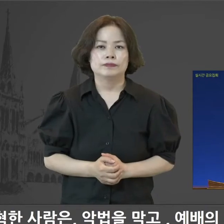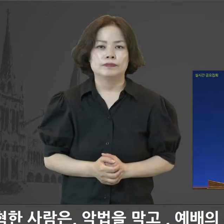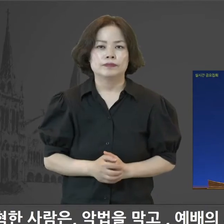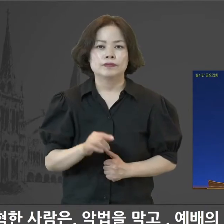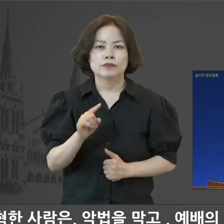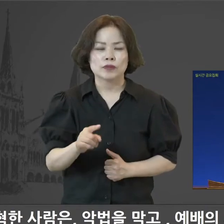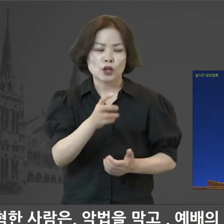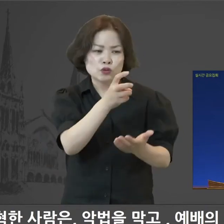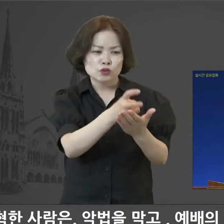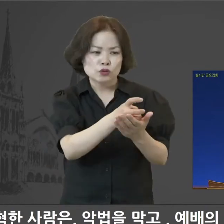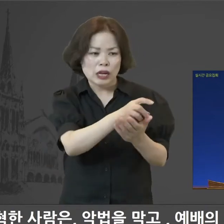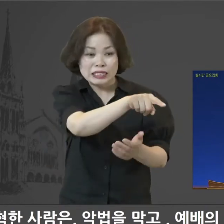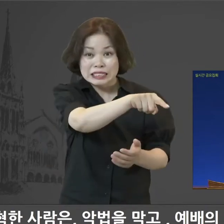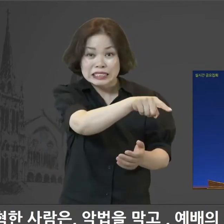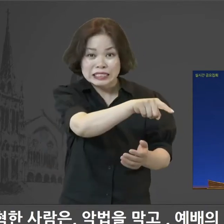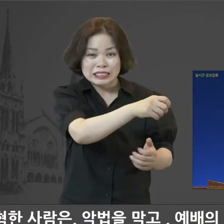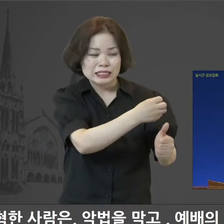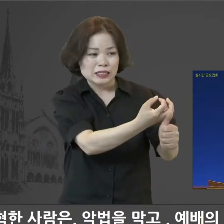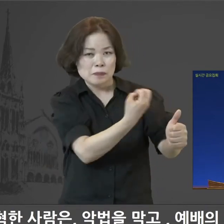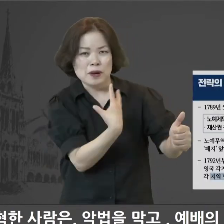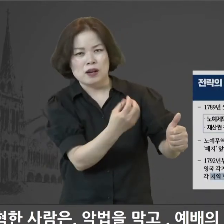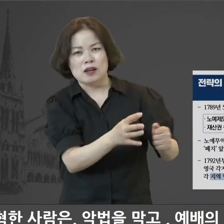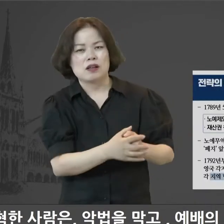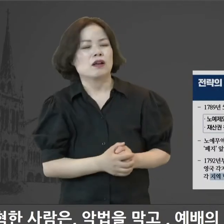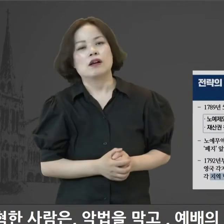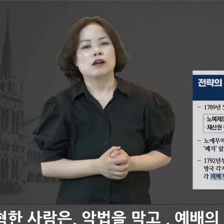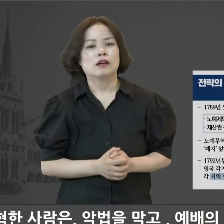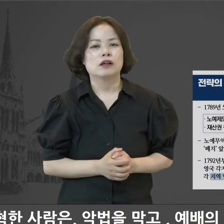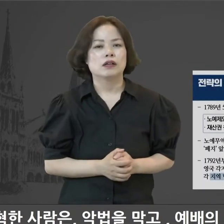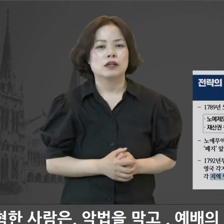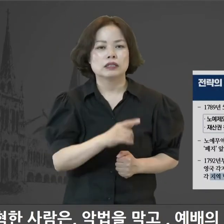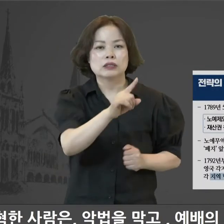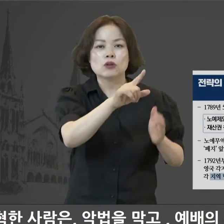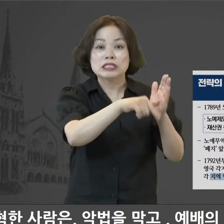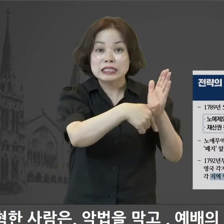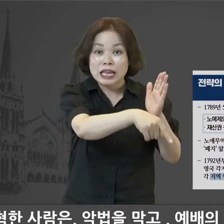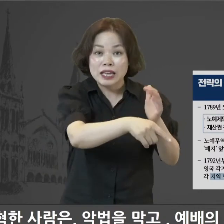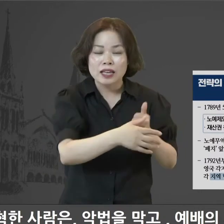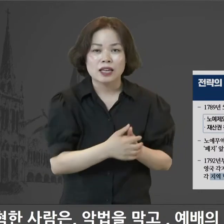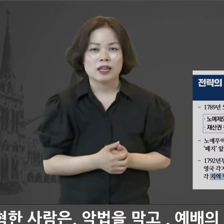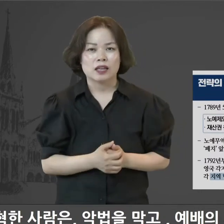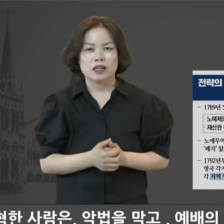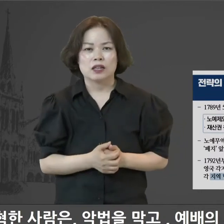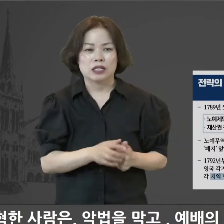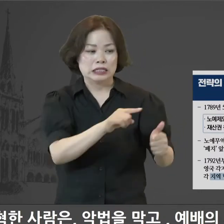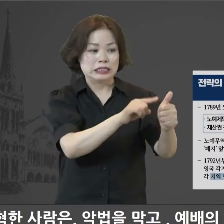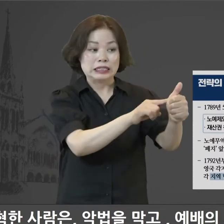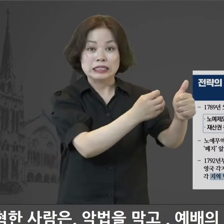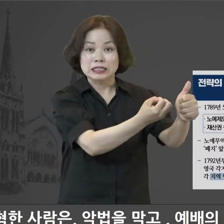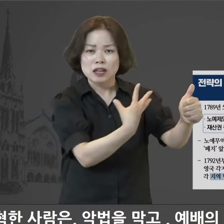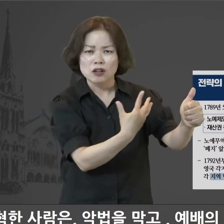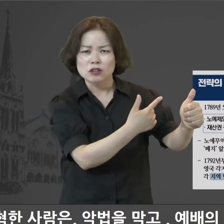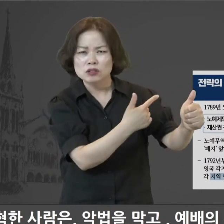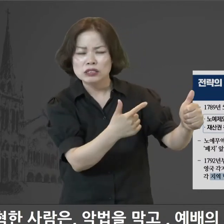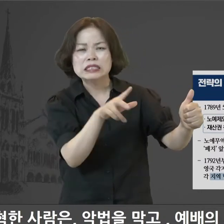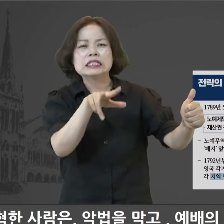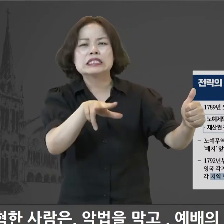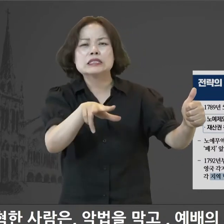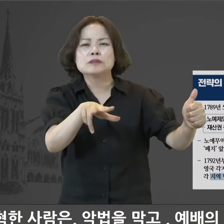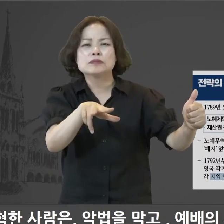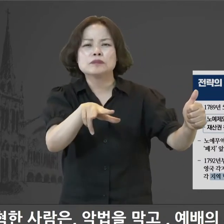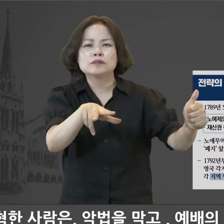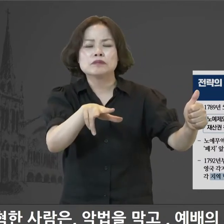그게 윌버포스가 그대로 보여주는 겁니다. 저 시대에는 윌버포스 얘기가 너무나, 지금